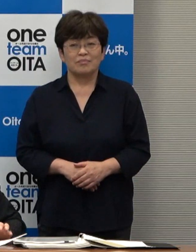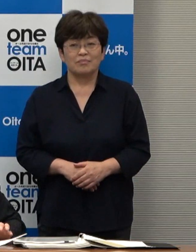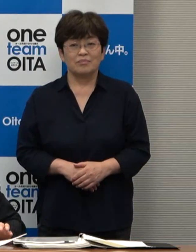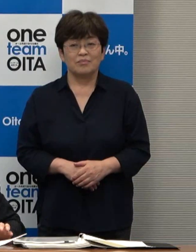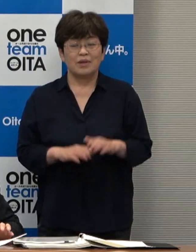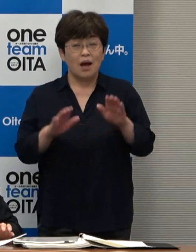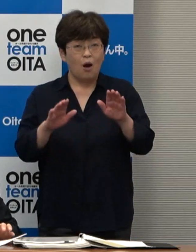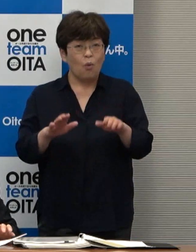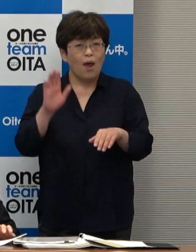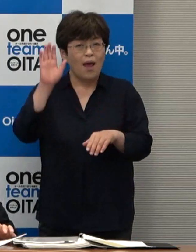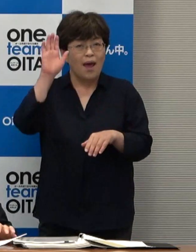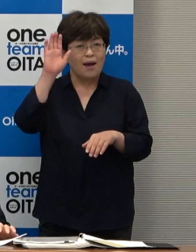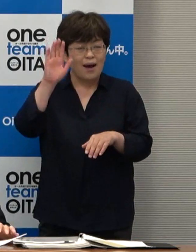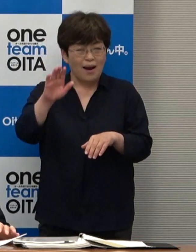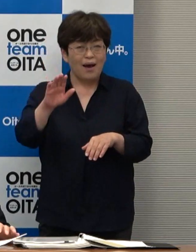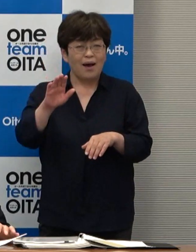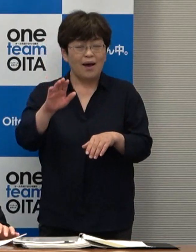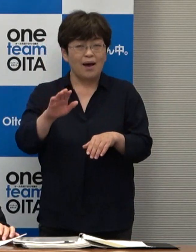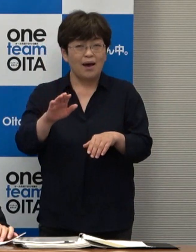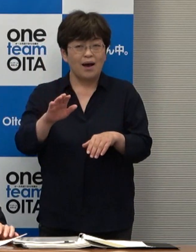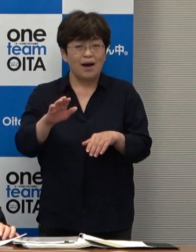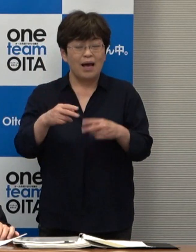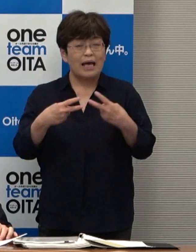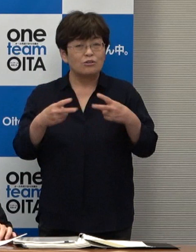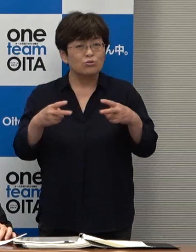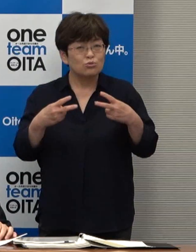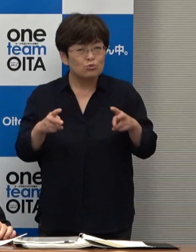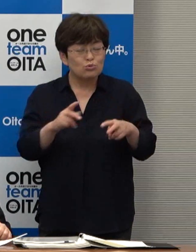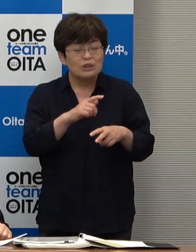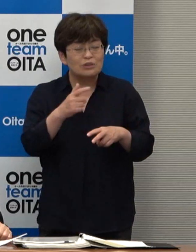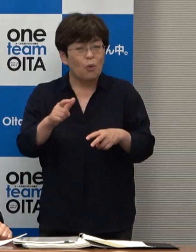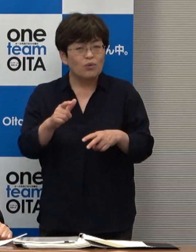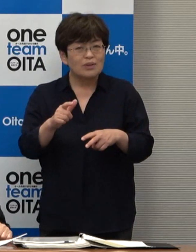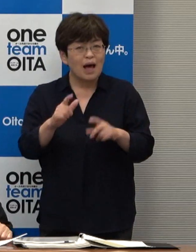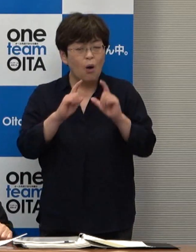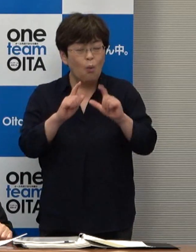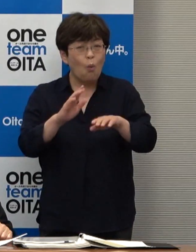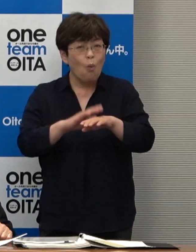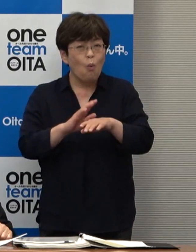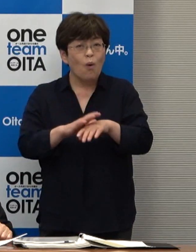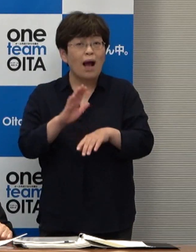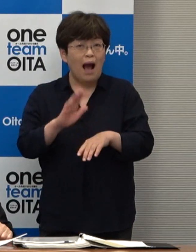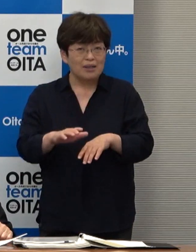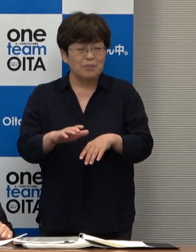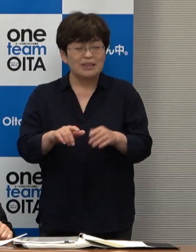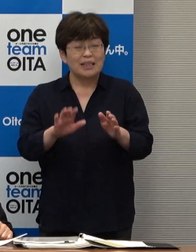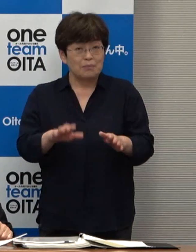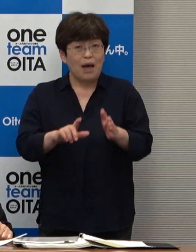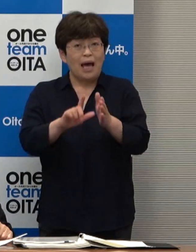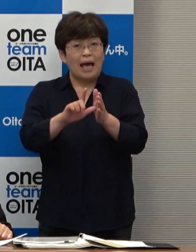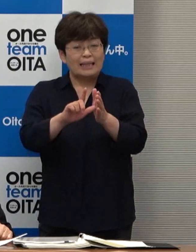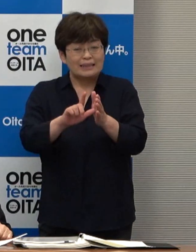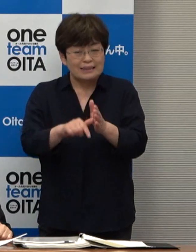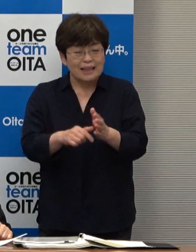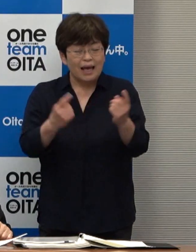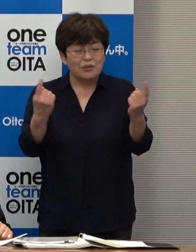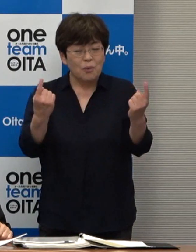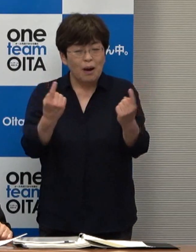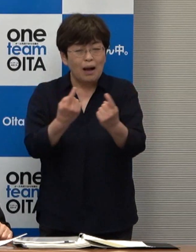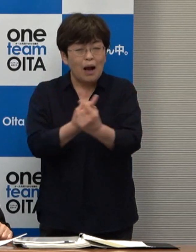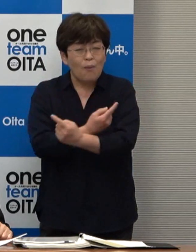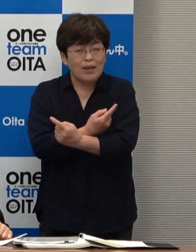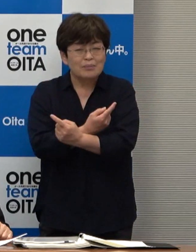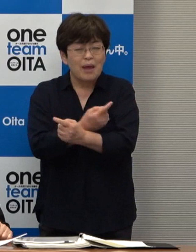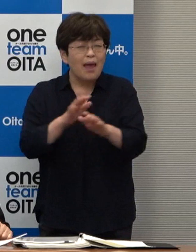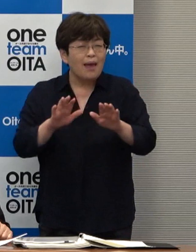これからなんですが報道の書き方もあるでしょうが時代の変わり目に差し掛かっていると私は思ってい